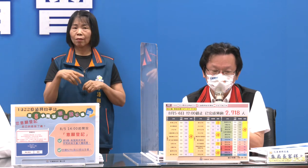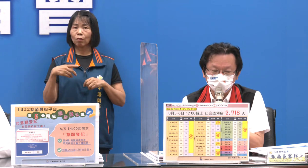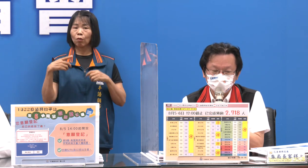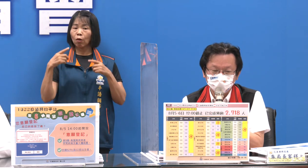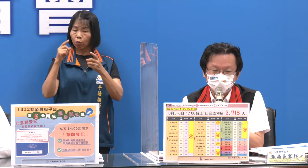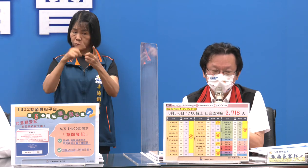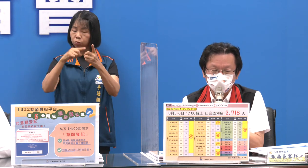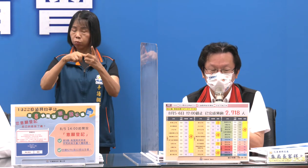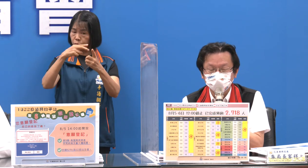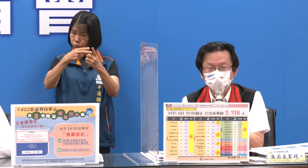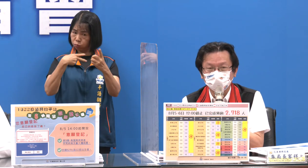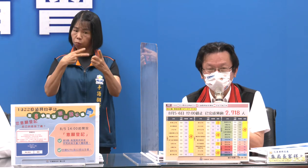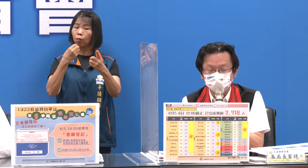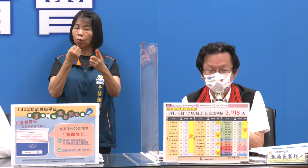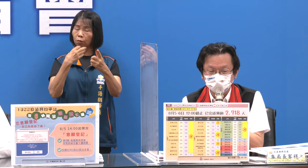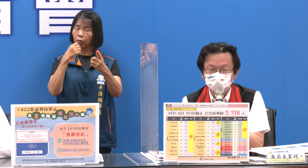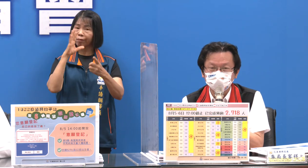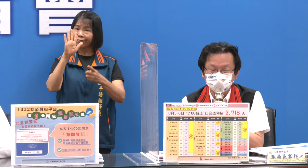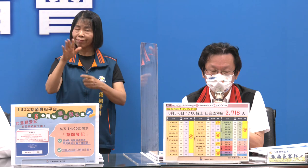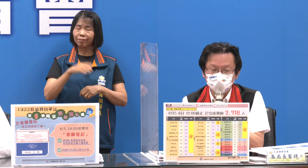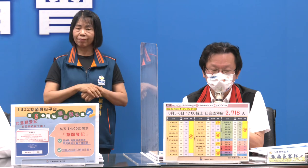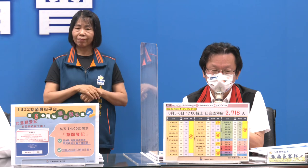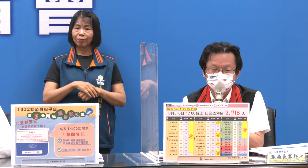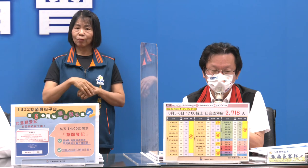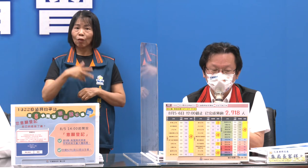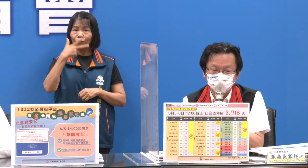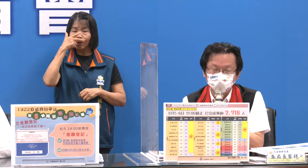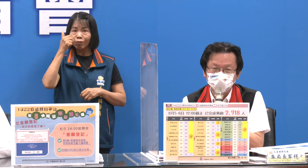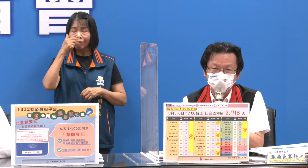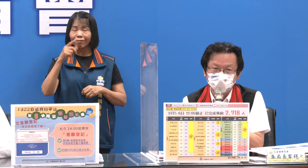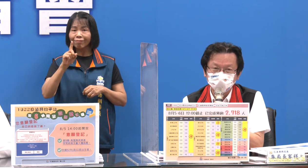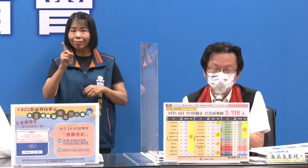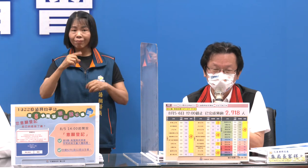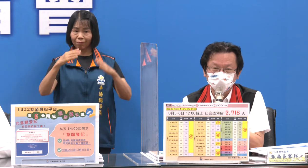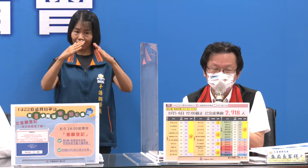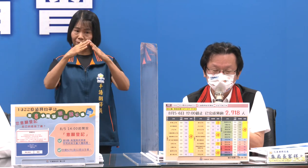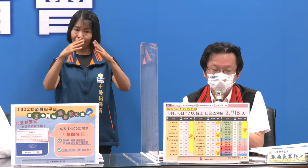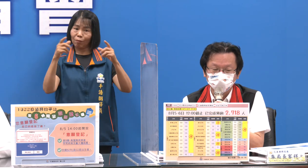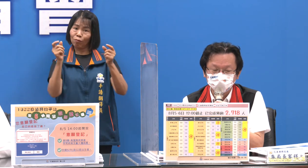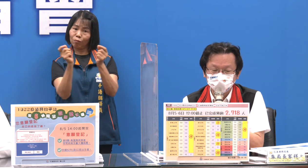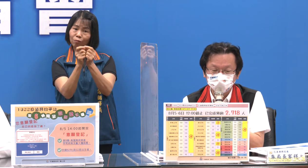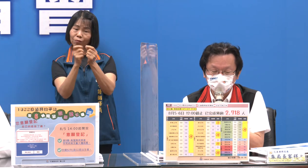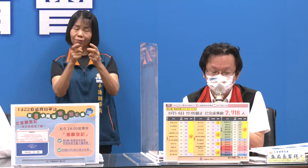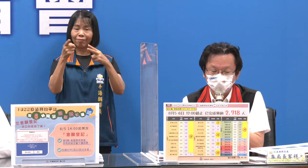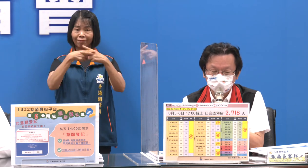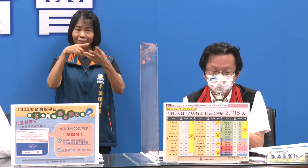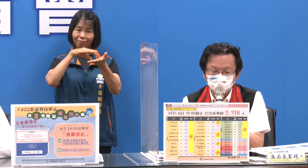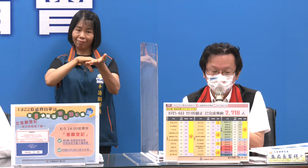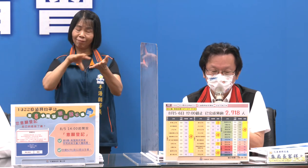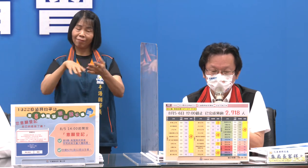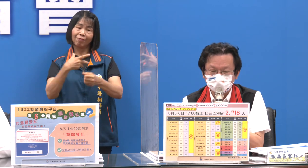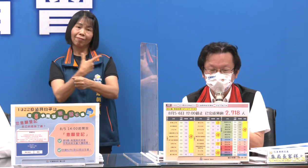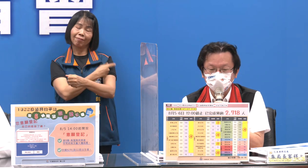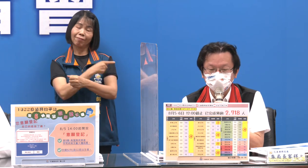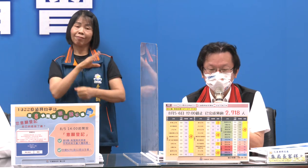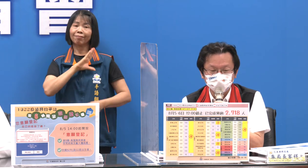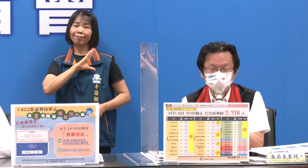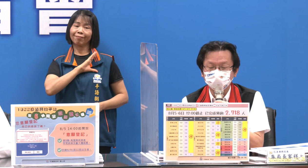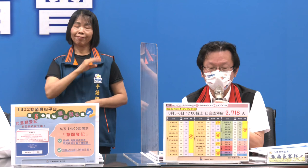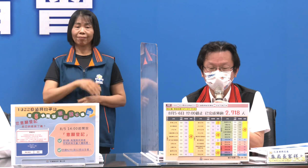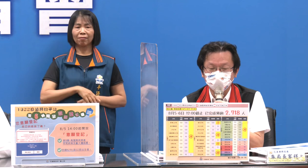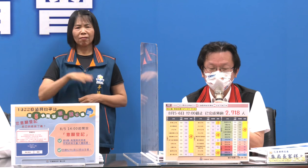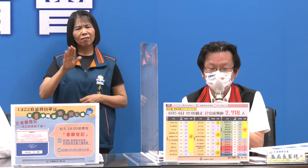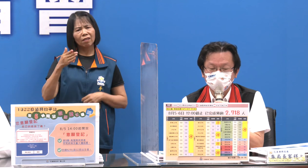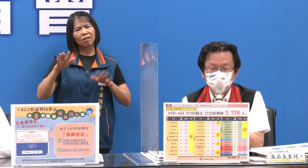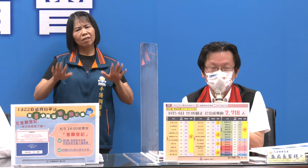知简讯，那我其实最方便就在中友旅游科家诊所接种，但是呢现